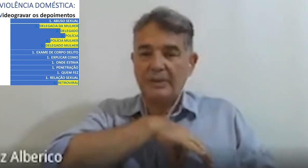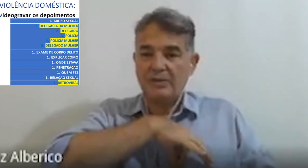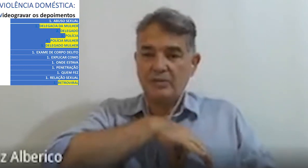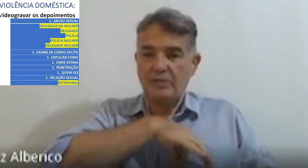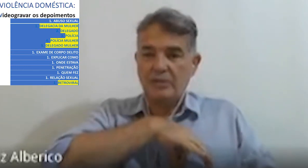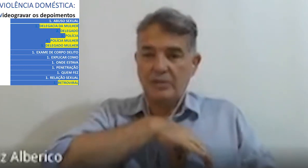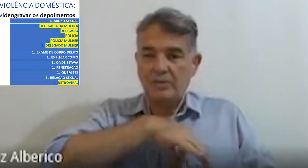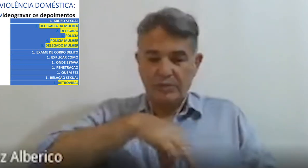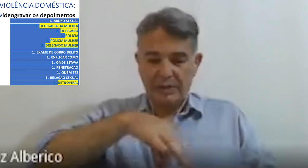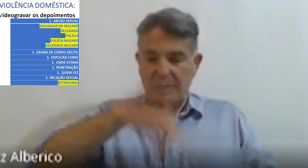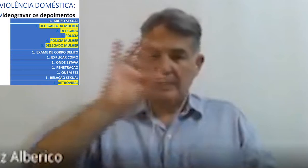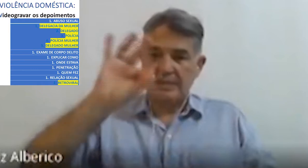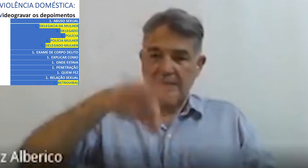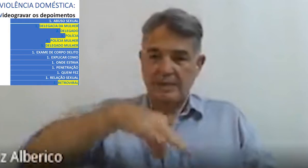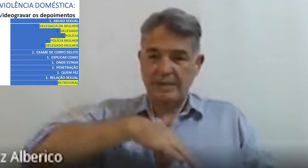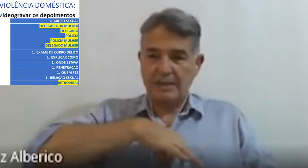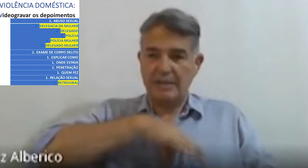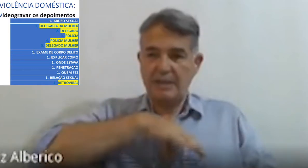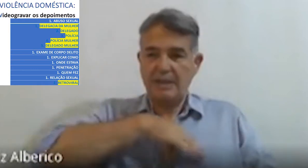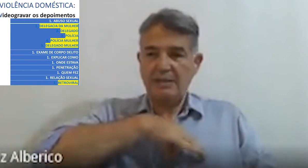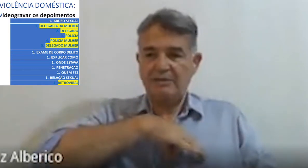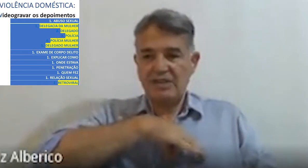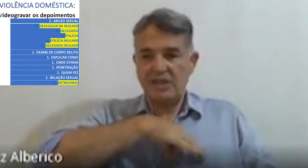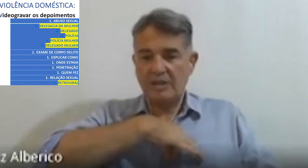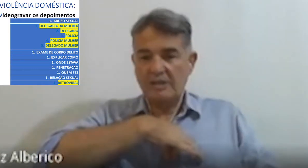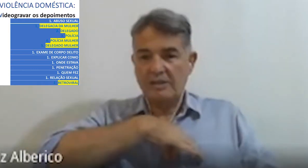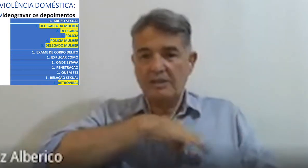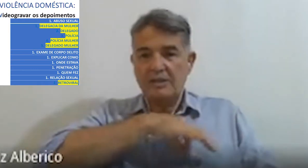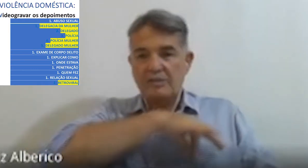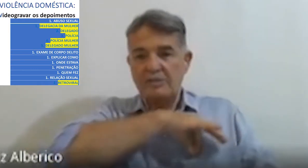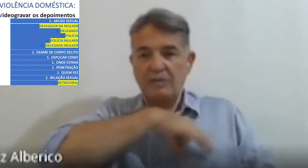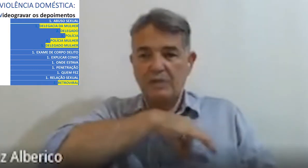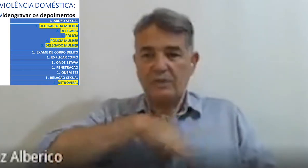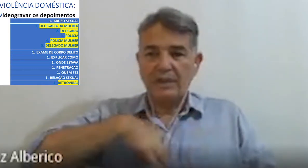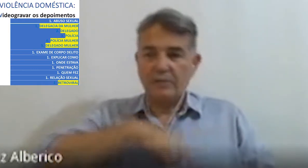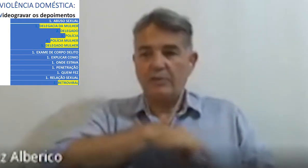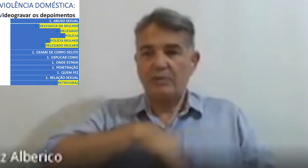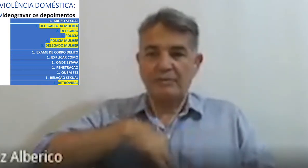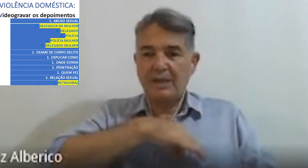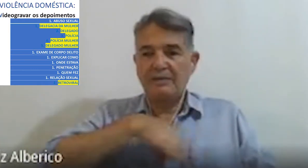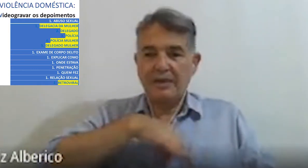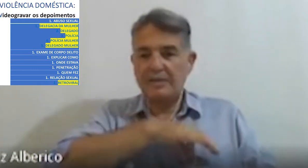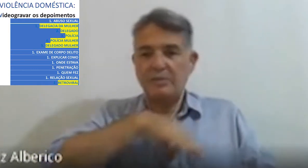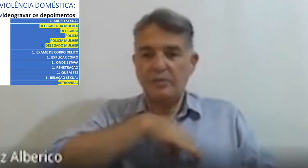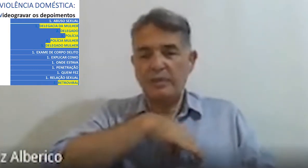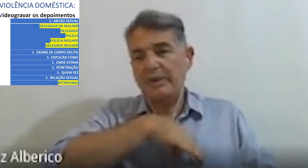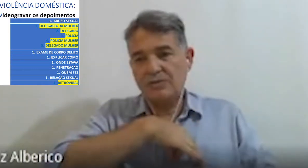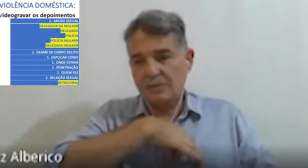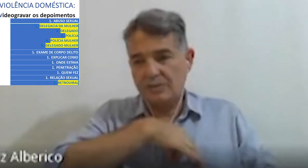baixo. Porque esta aqui é vagina. Então, se você volta para um lado para o outro, uma pequena variação para baixo, já